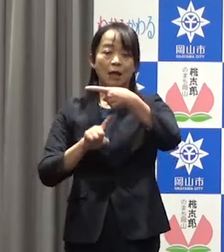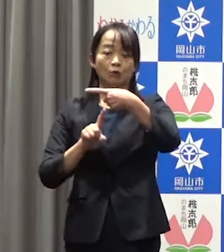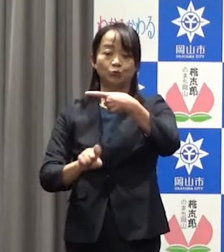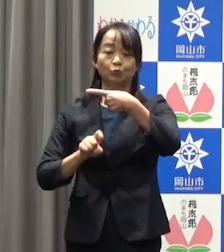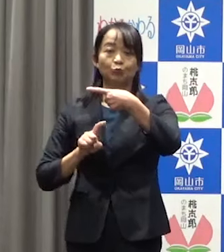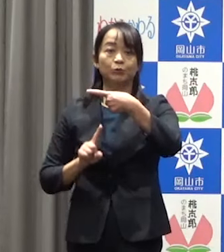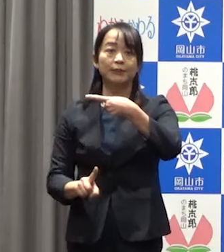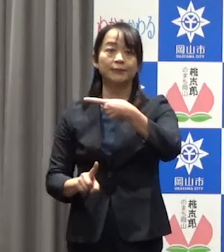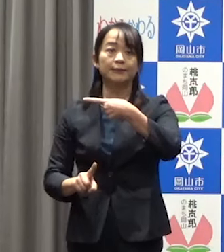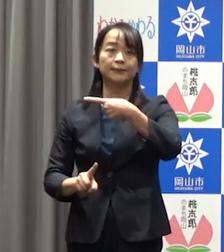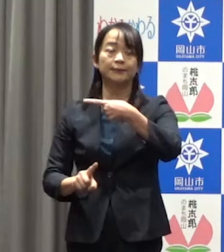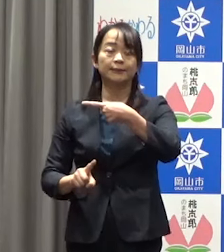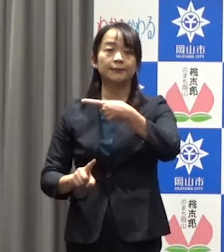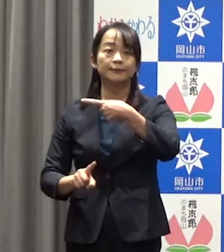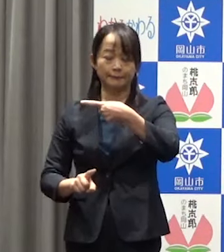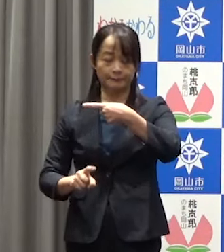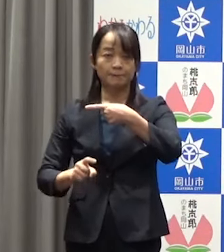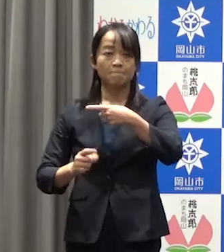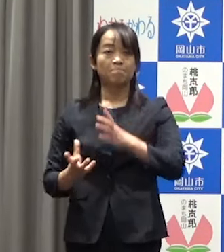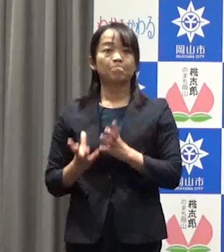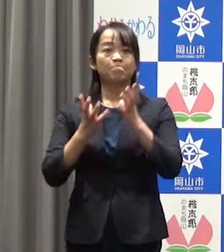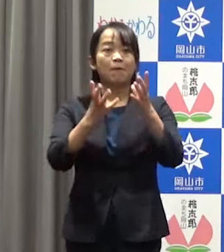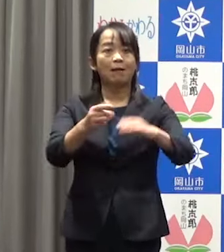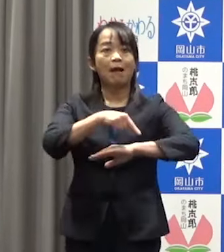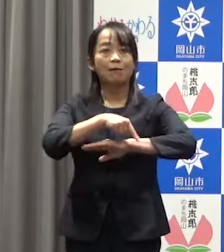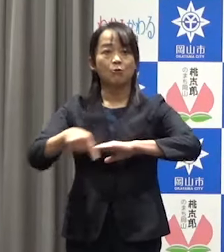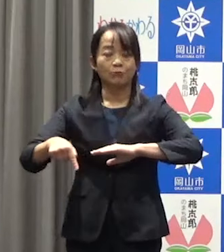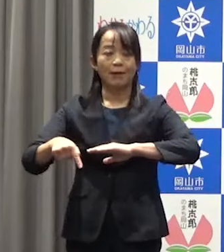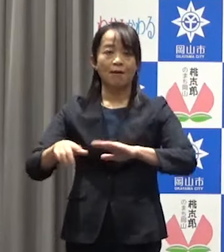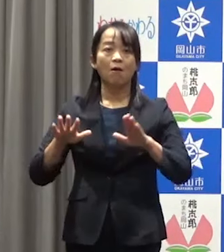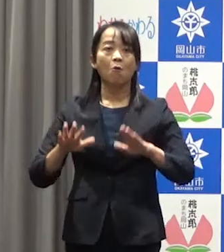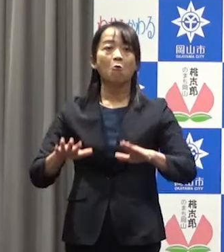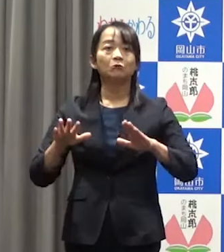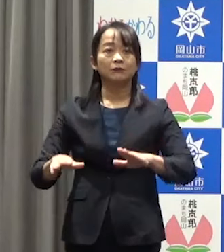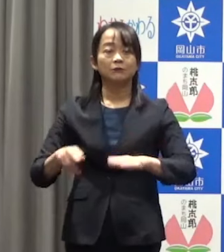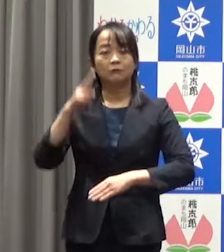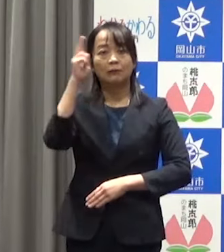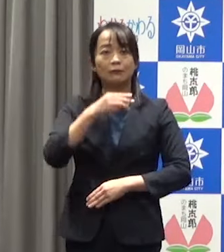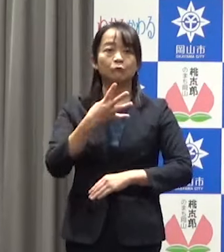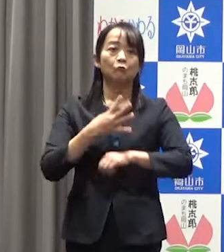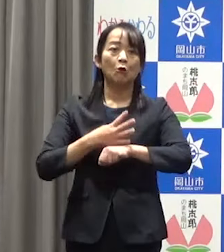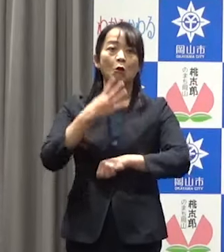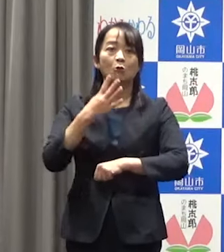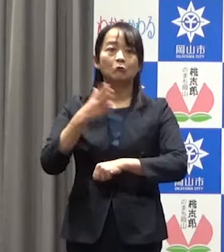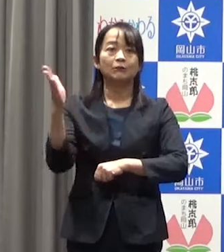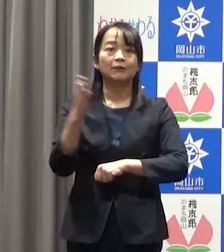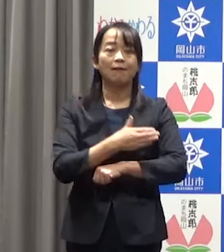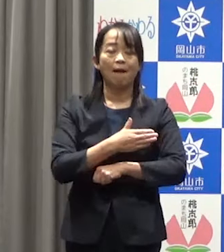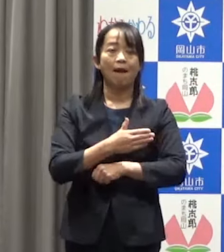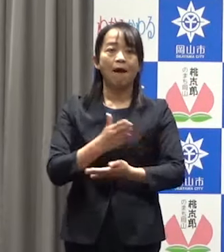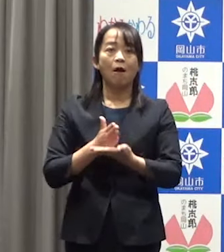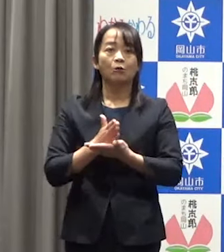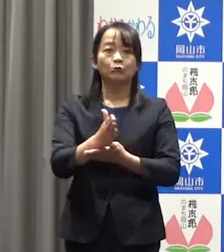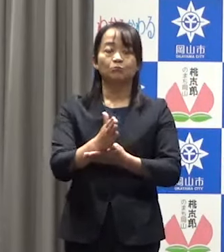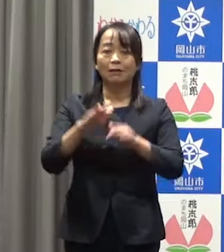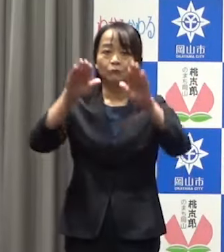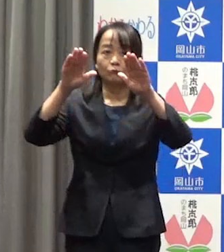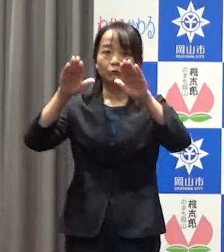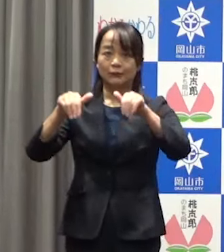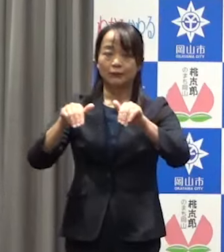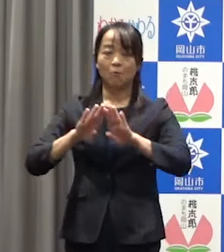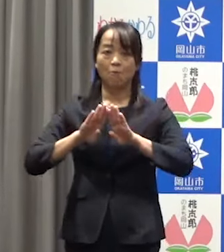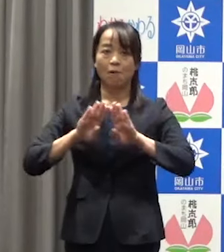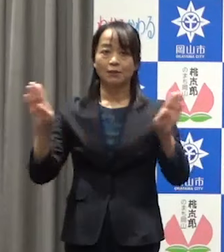11日に予定しております。本日10日16時からこの第3会議室で走行式を行います